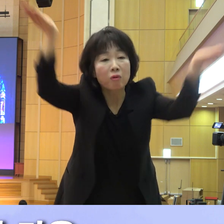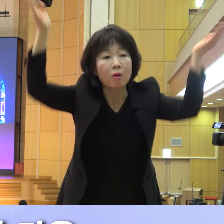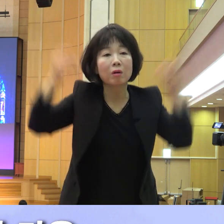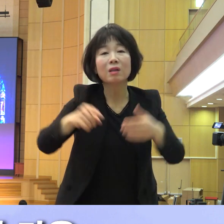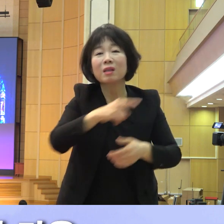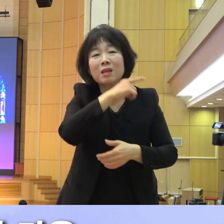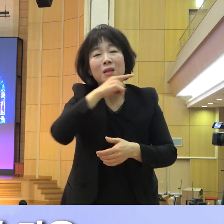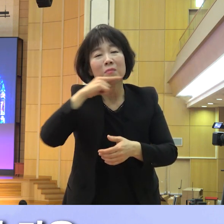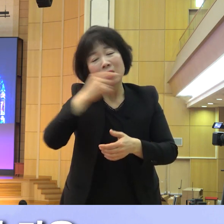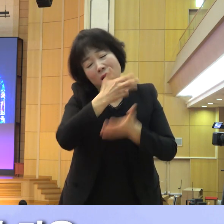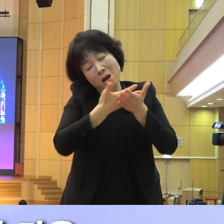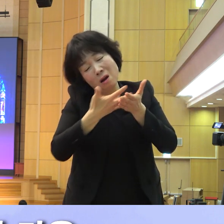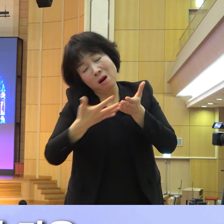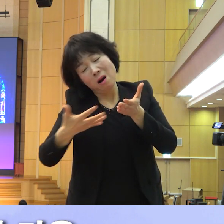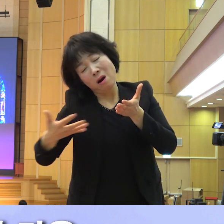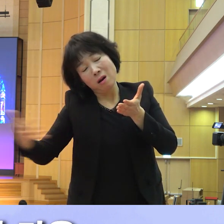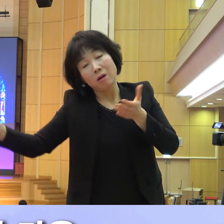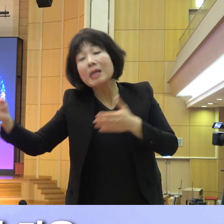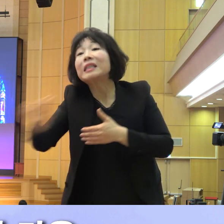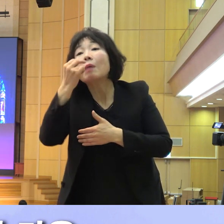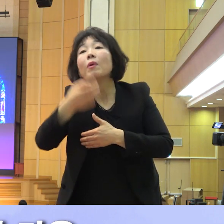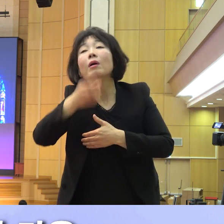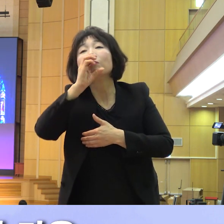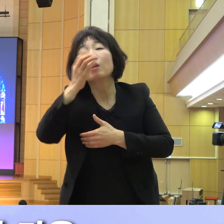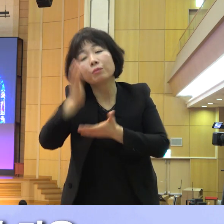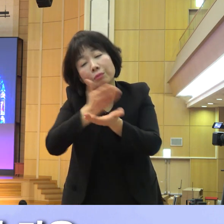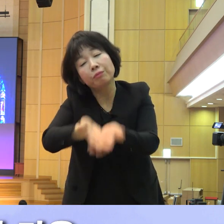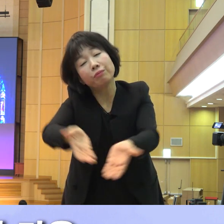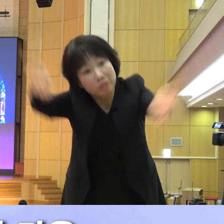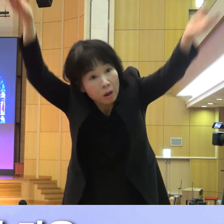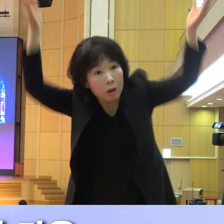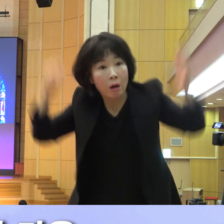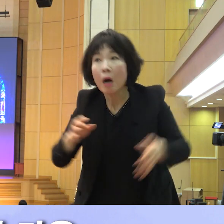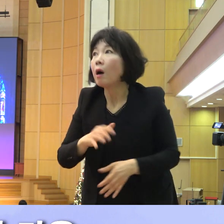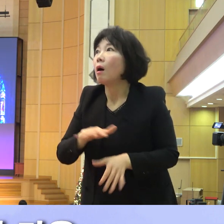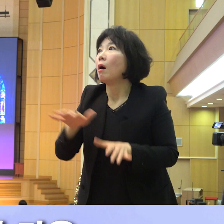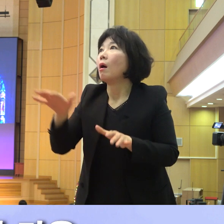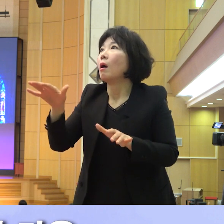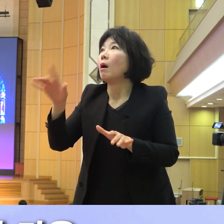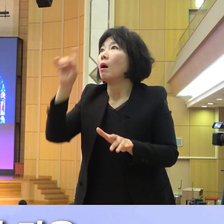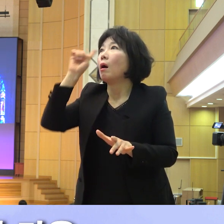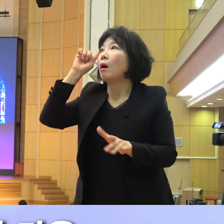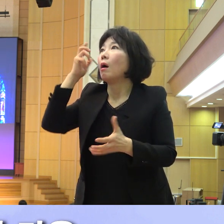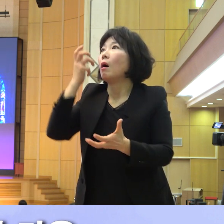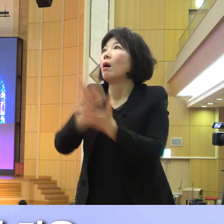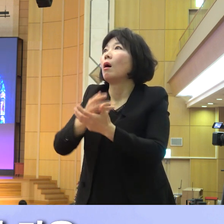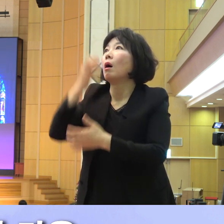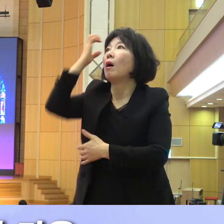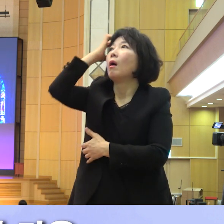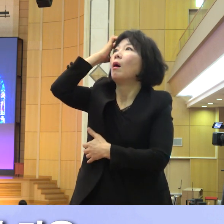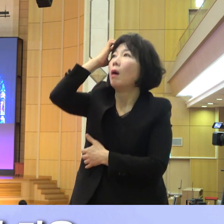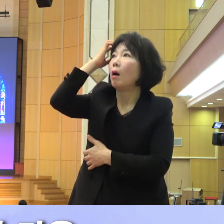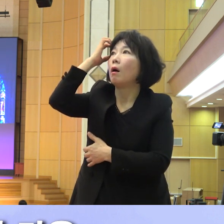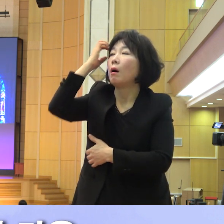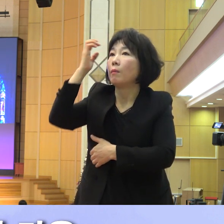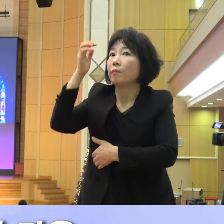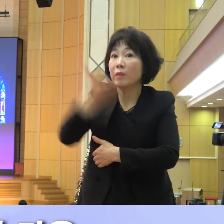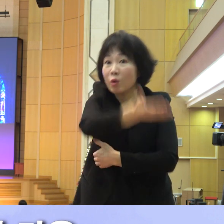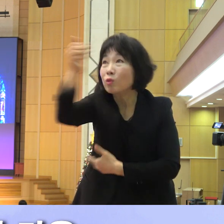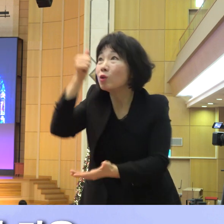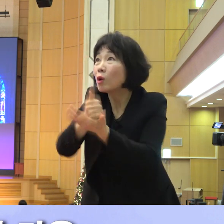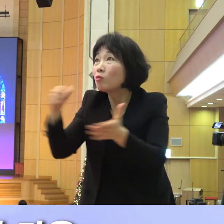주셨잖아요. 우리를 위해서 십자가에서 고난을 당하시고 못 박히시고 피 흘리시고